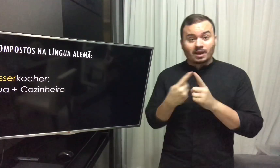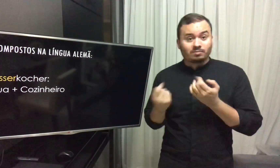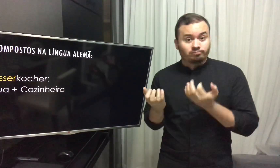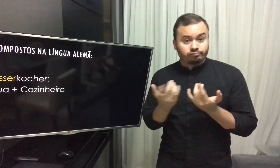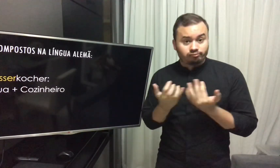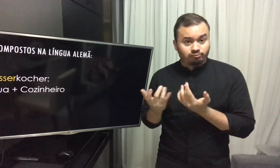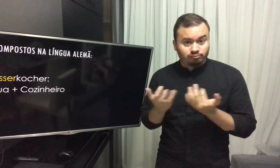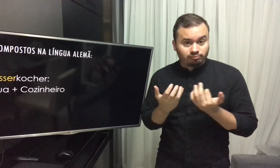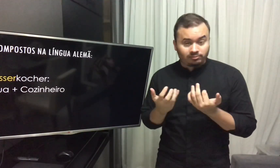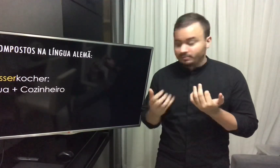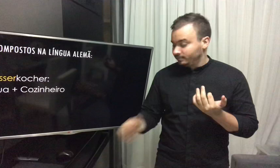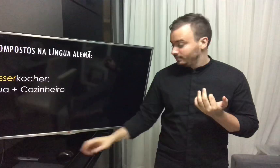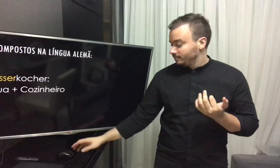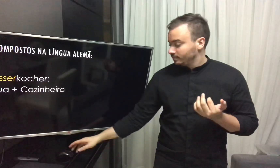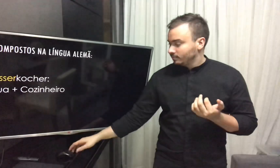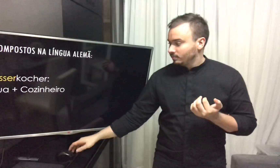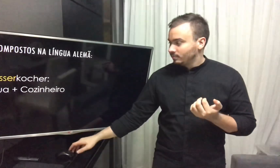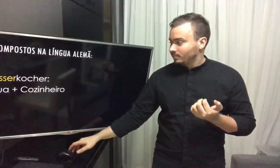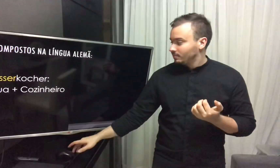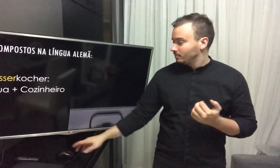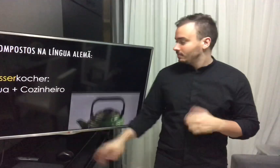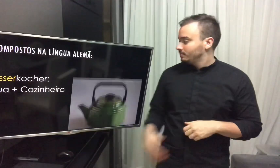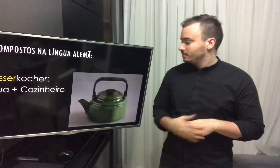Veja só, água mais cozinheiro